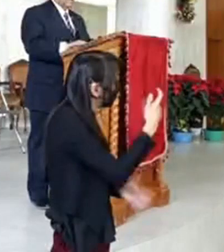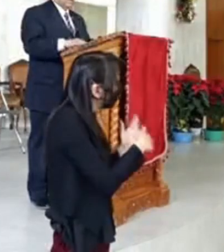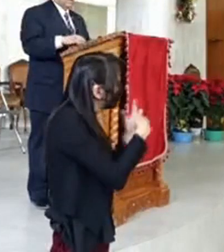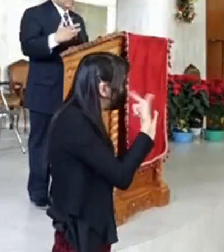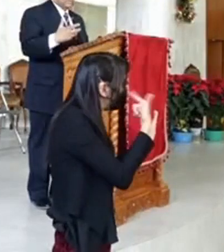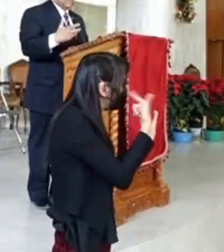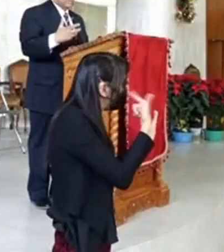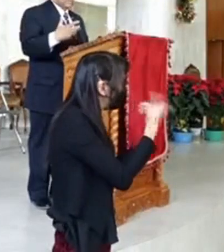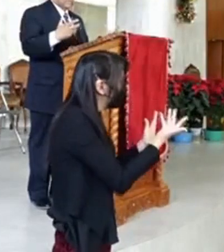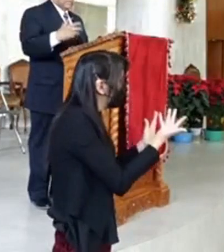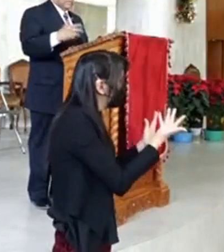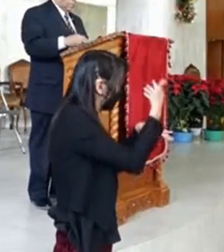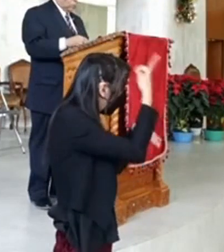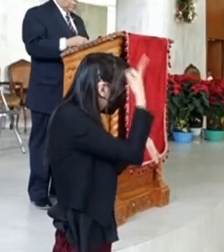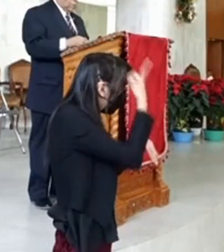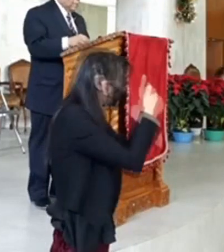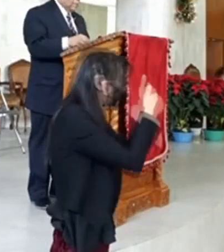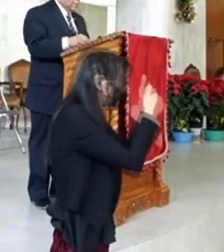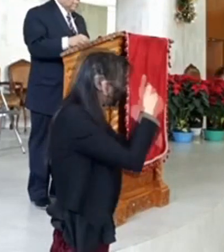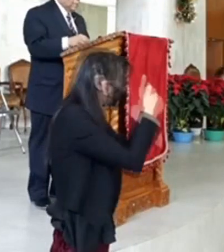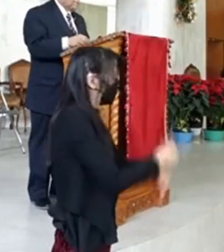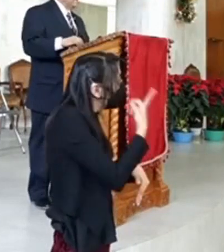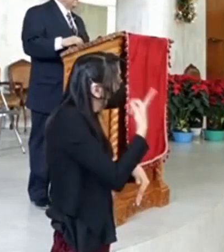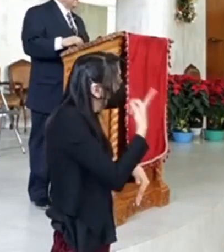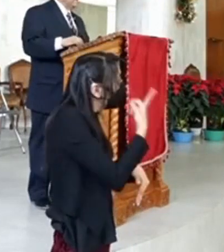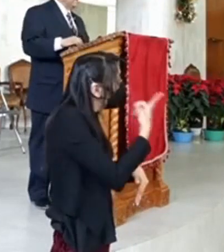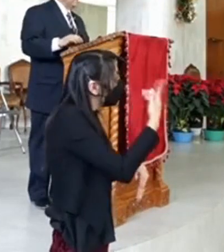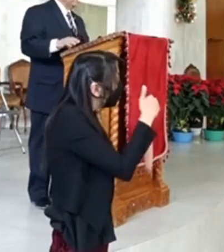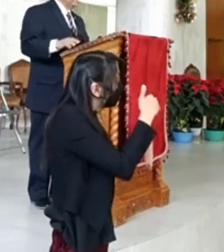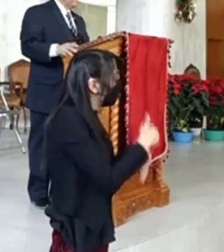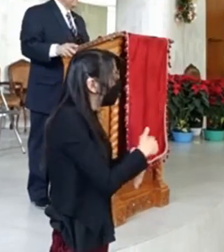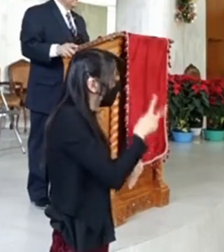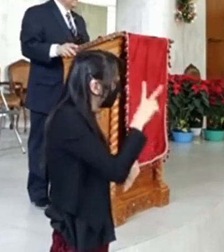de obediencia a una autoridad civil.